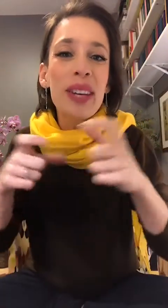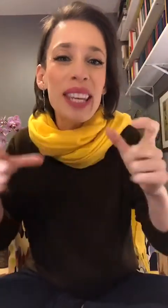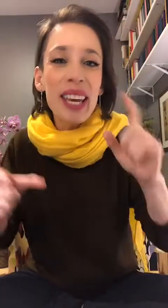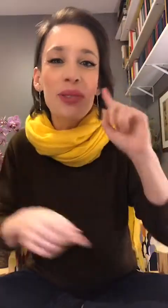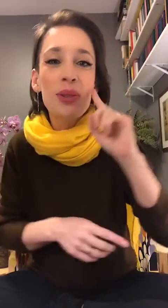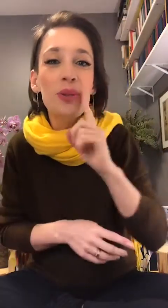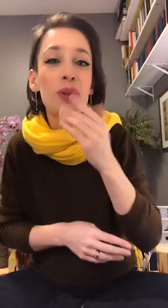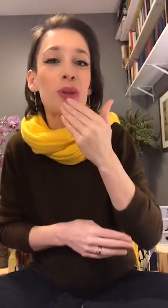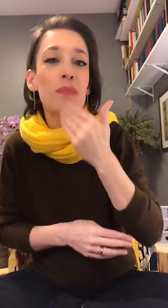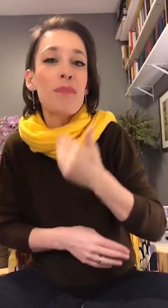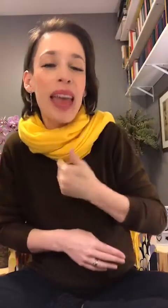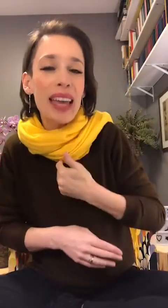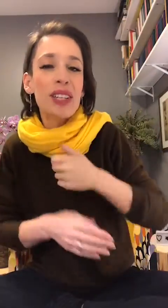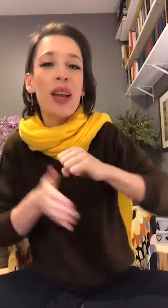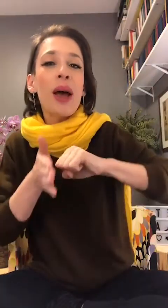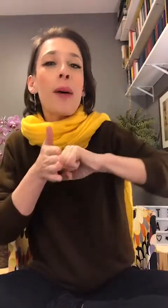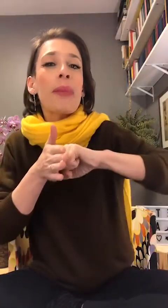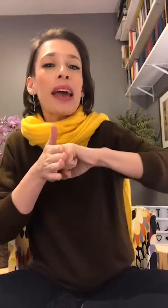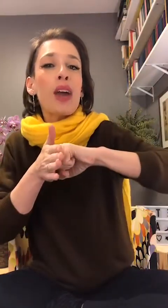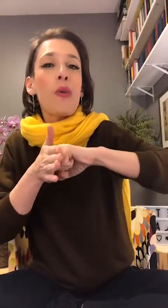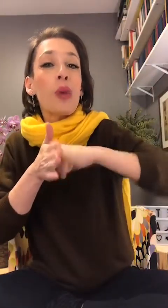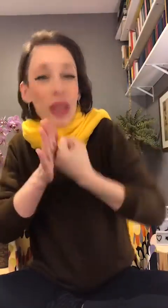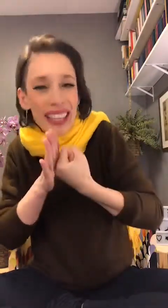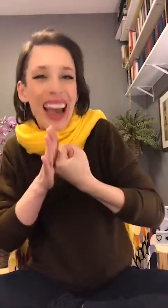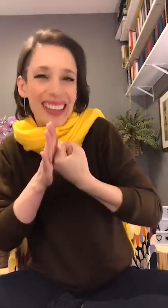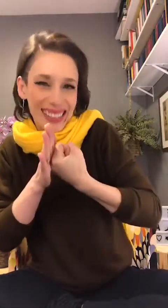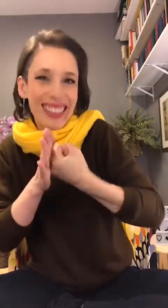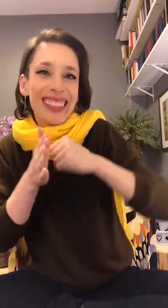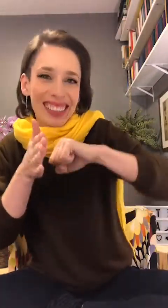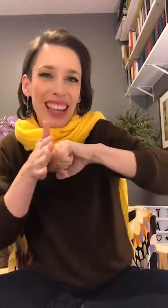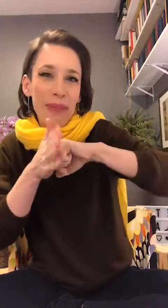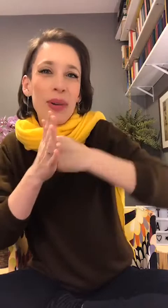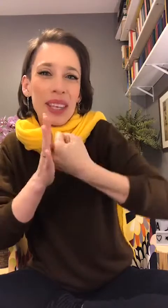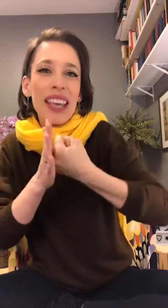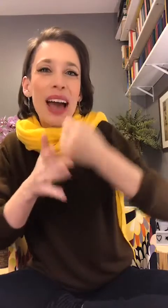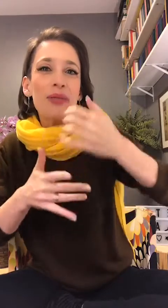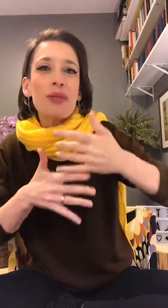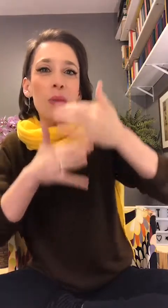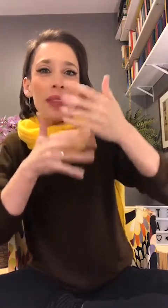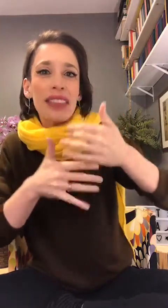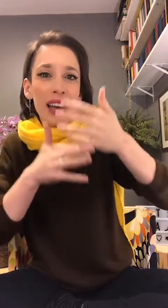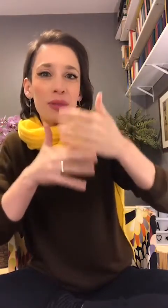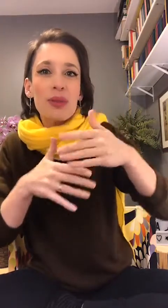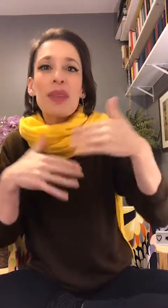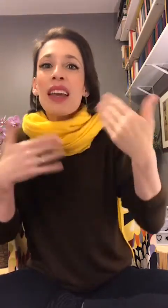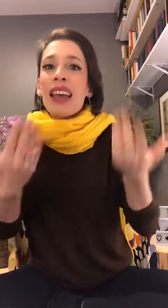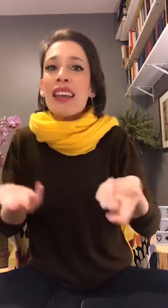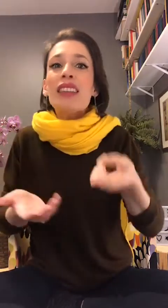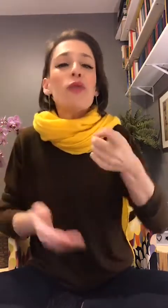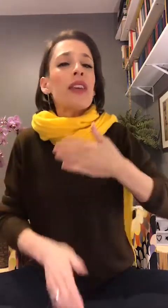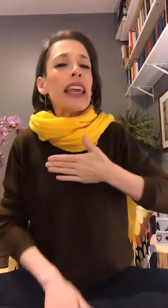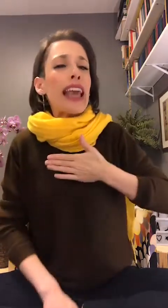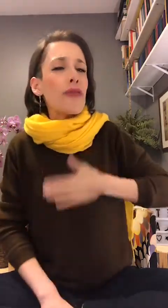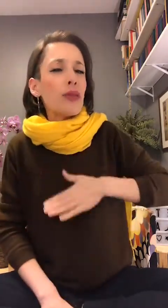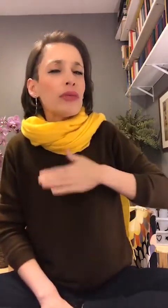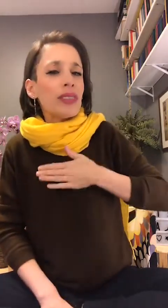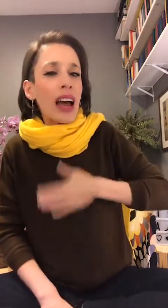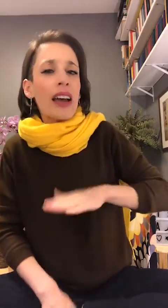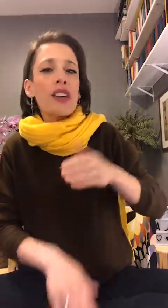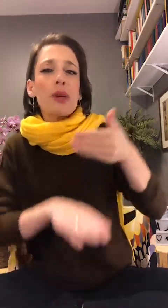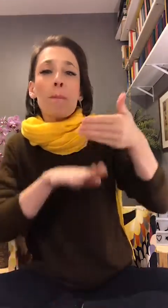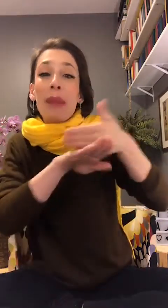a maioria dos surdos pede para eu bloquear, né? Bloquear os comentários. Então fiquem